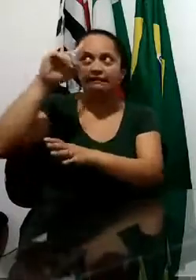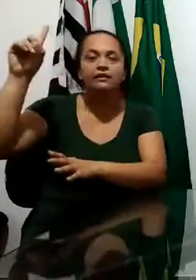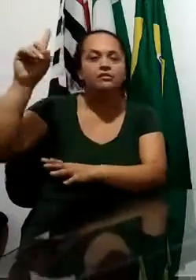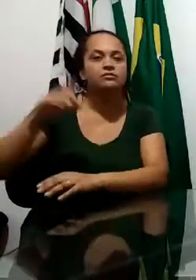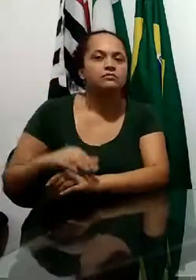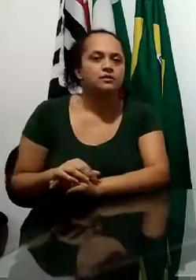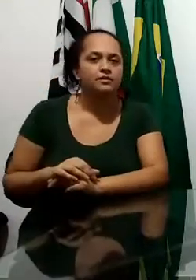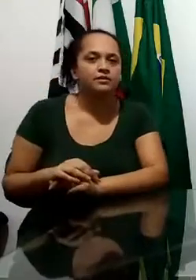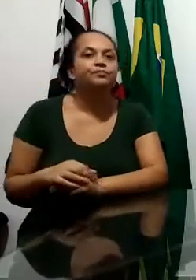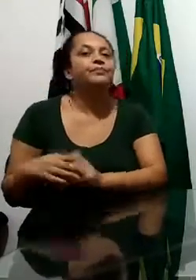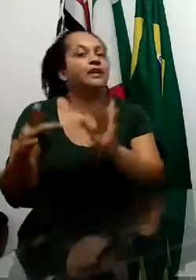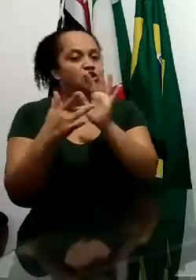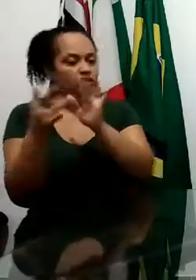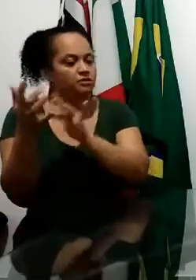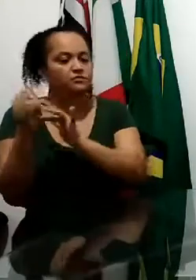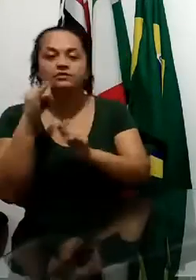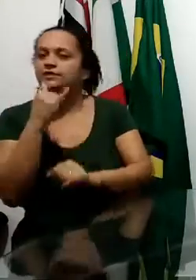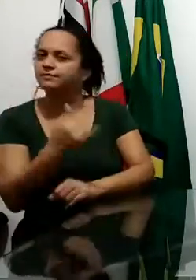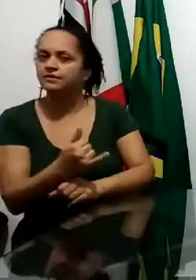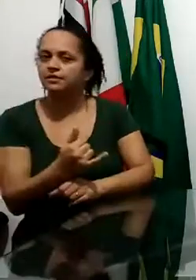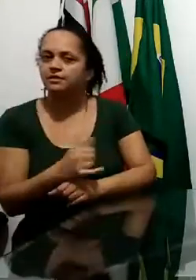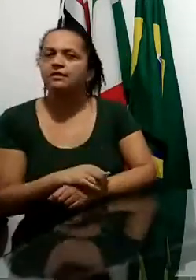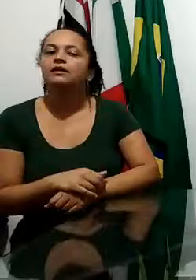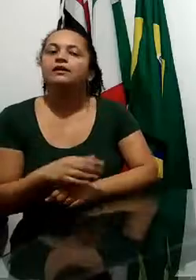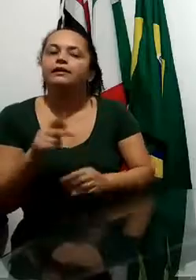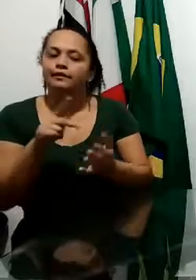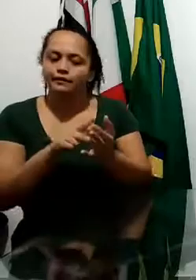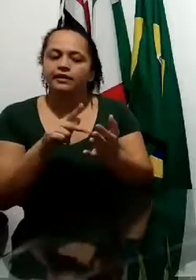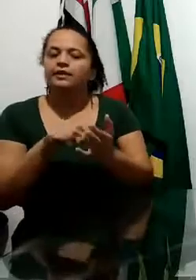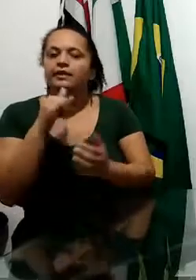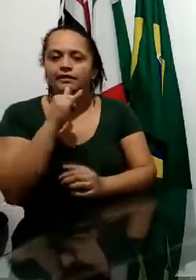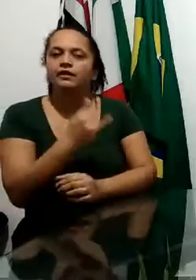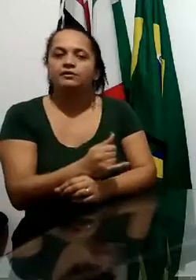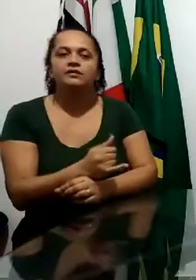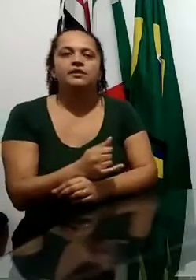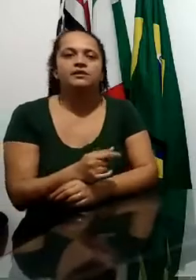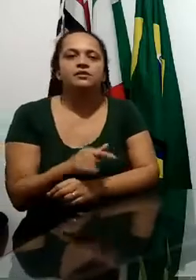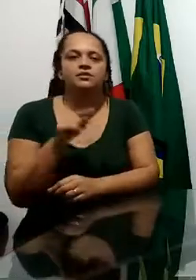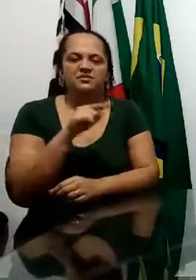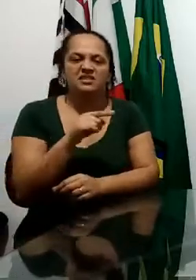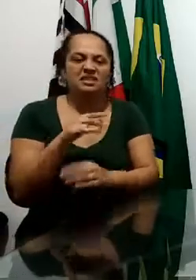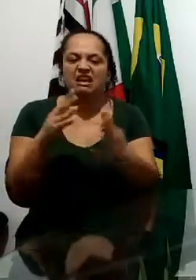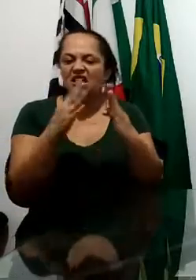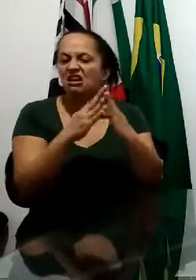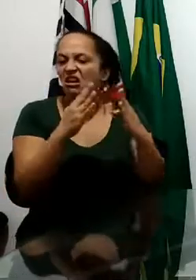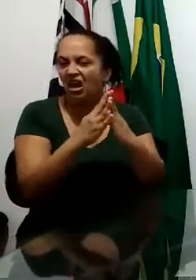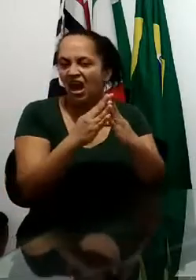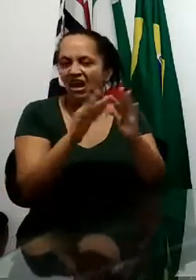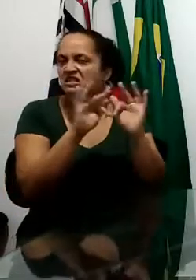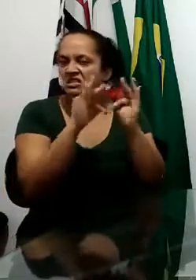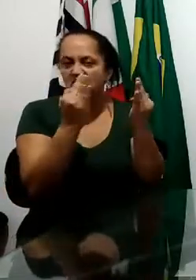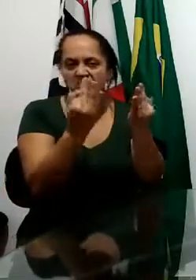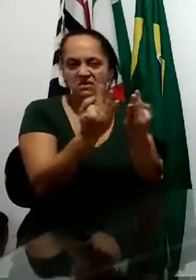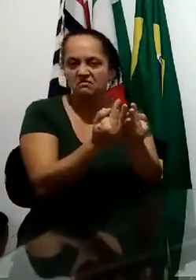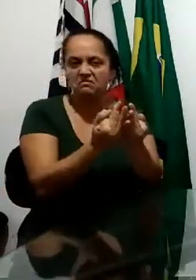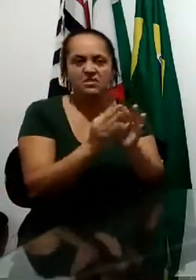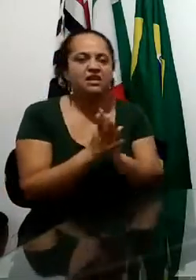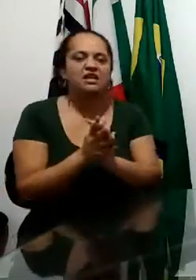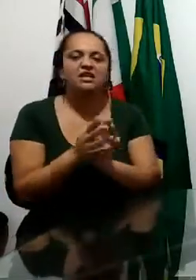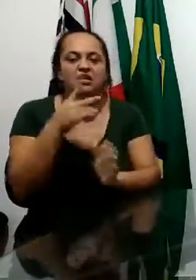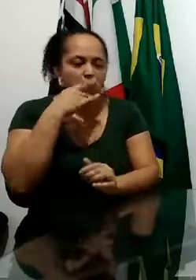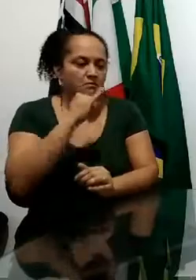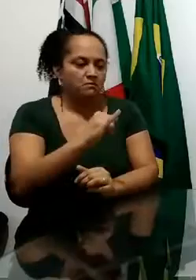tenha deixado casa, irmãos, irmãs, mãe, pai, filhos, campos, por amor de mim e